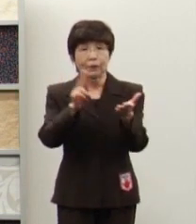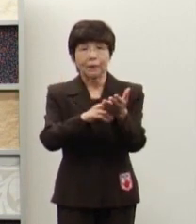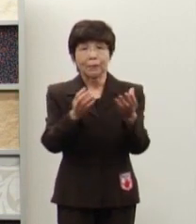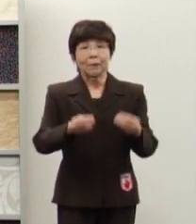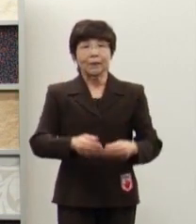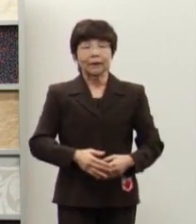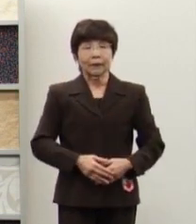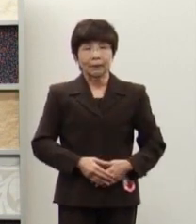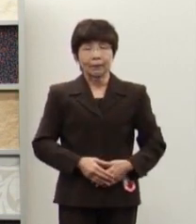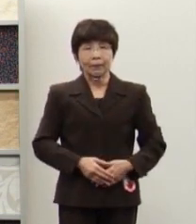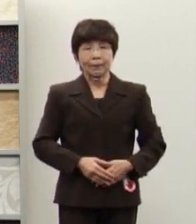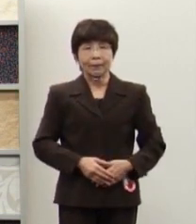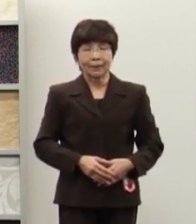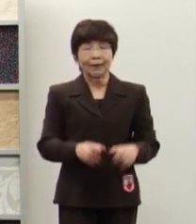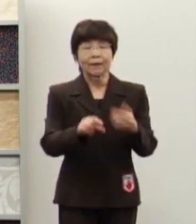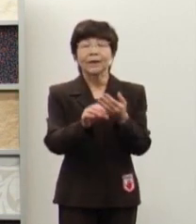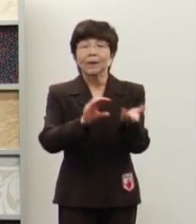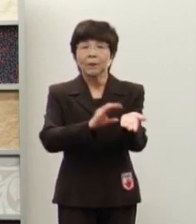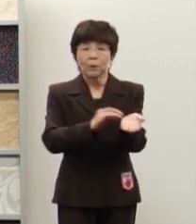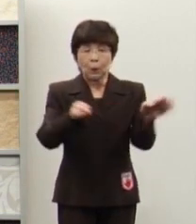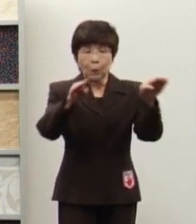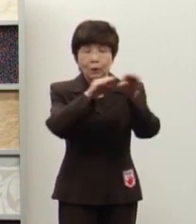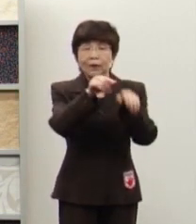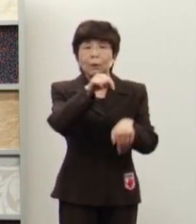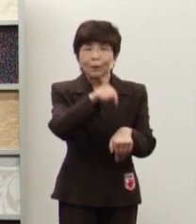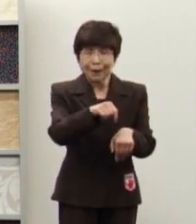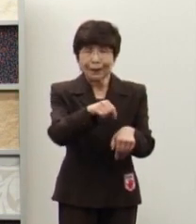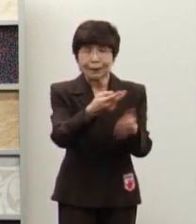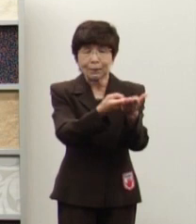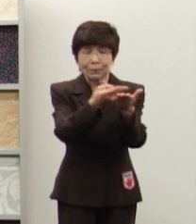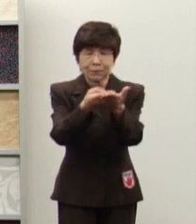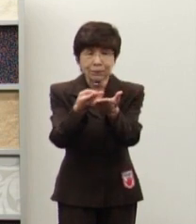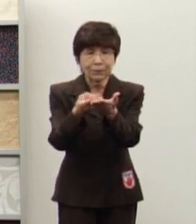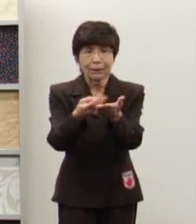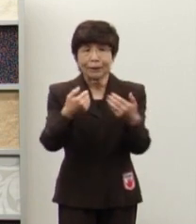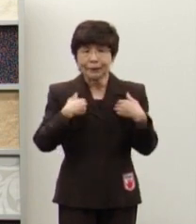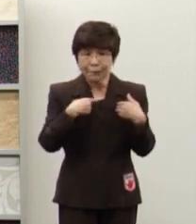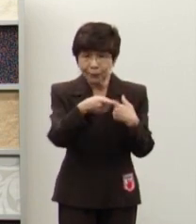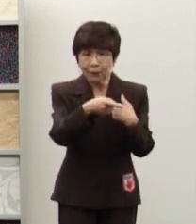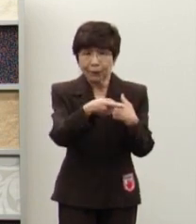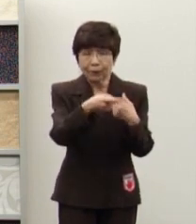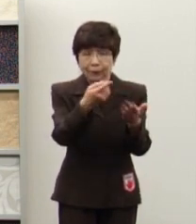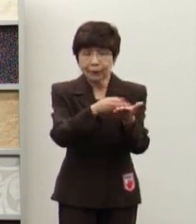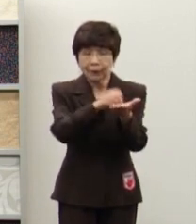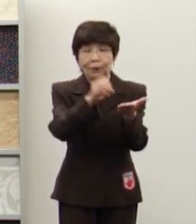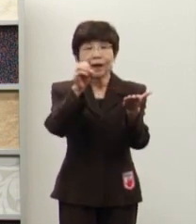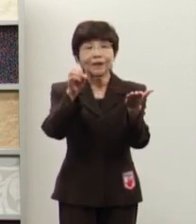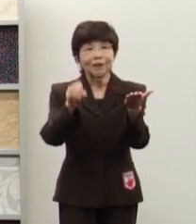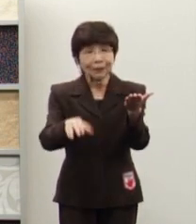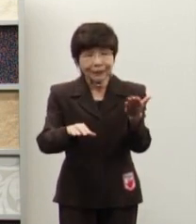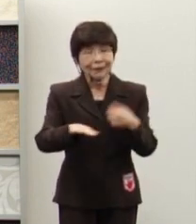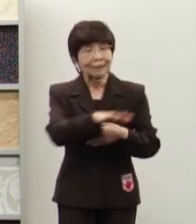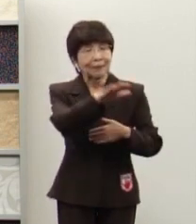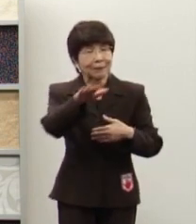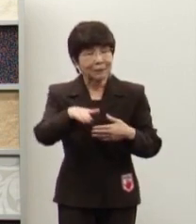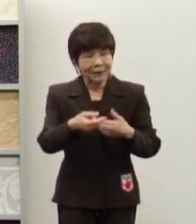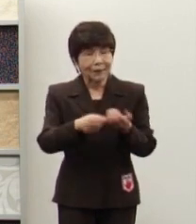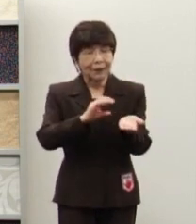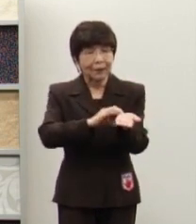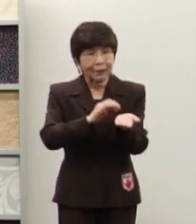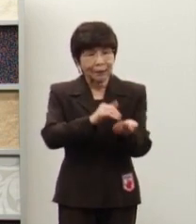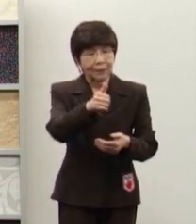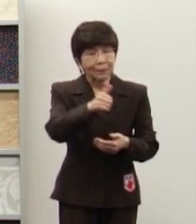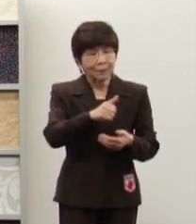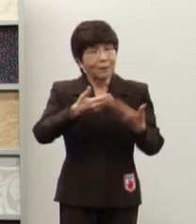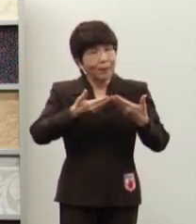これによりまして一般診療にしわ寄せが及んでいた状態を解消し、県民の皆様の医療全体